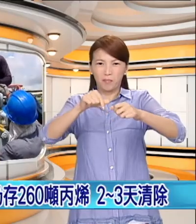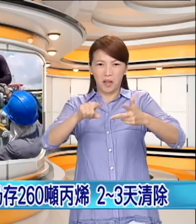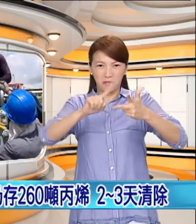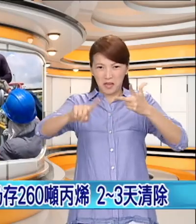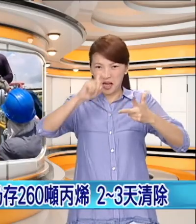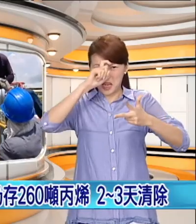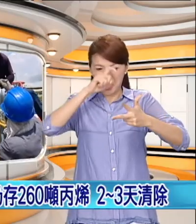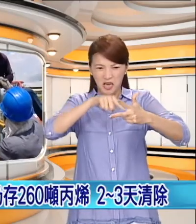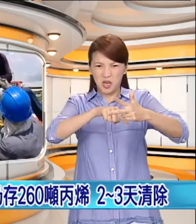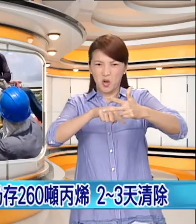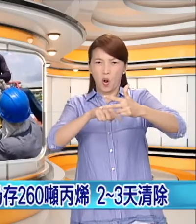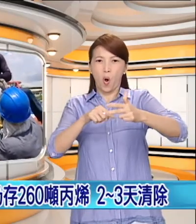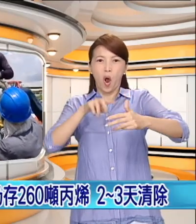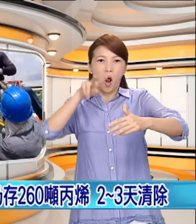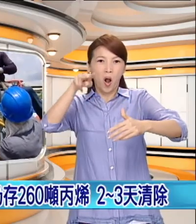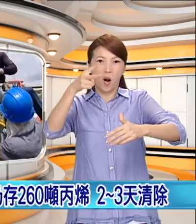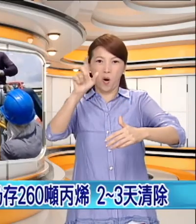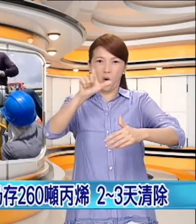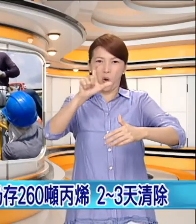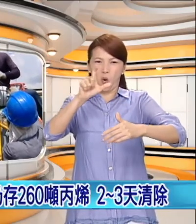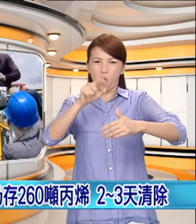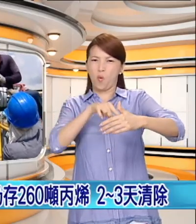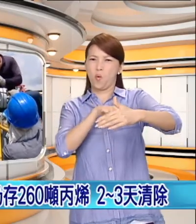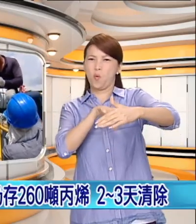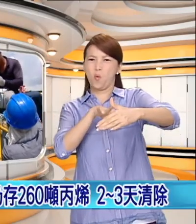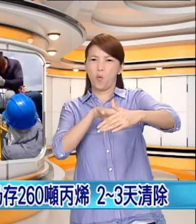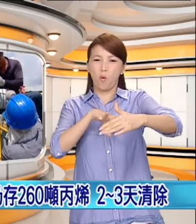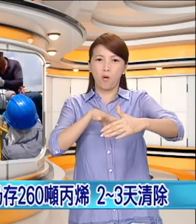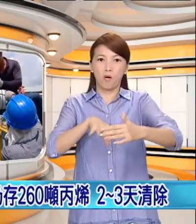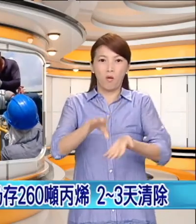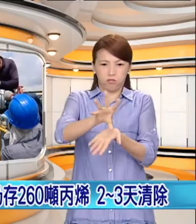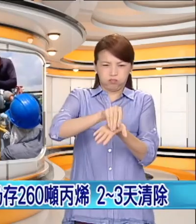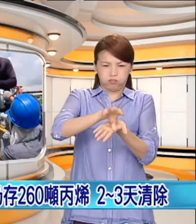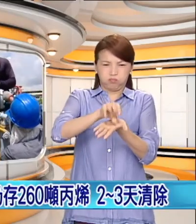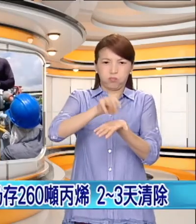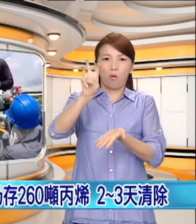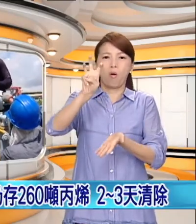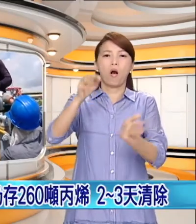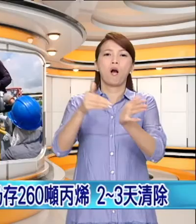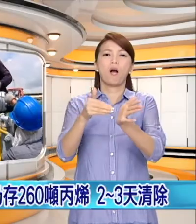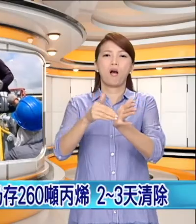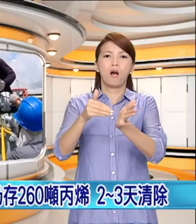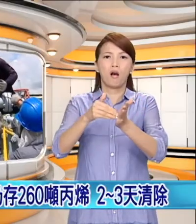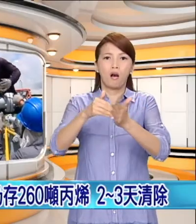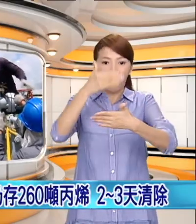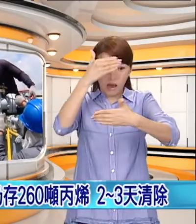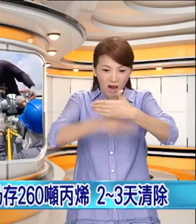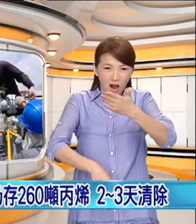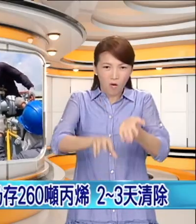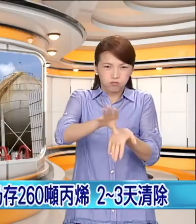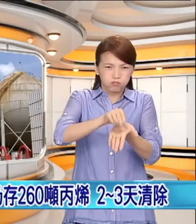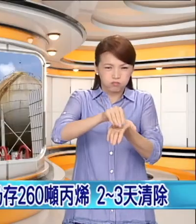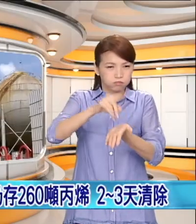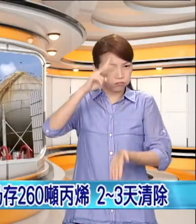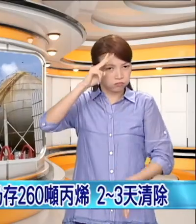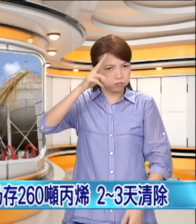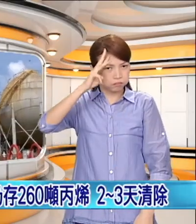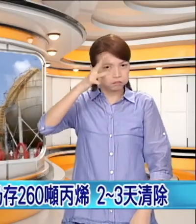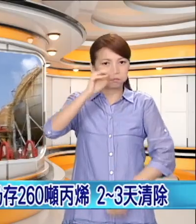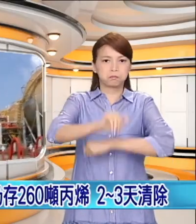烯，已经抽除了30吨，预计还要再花2-3天的时间才能够将丙烯